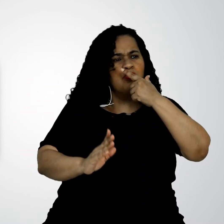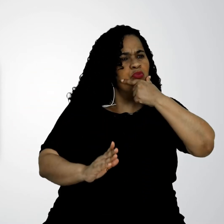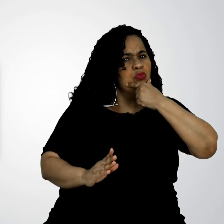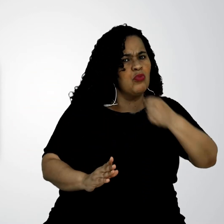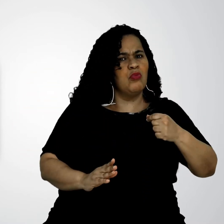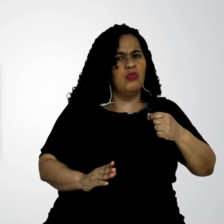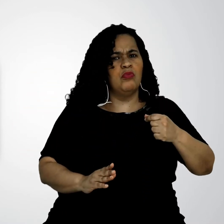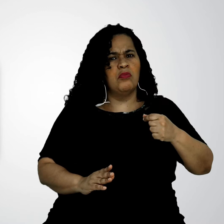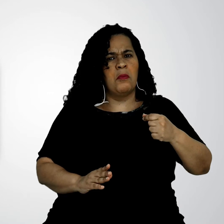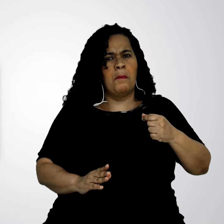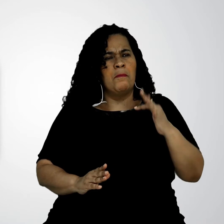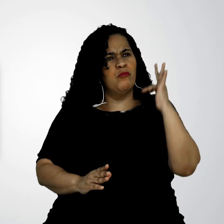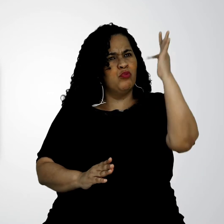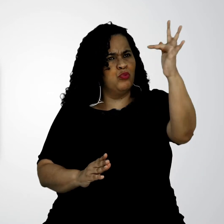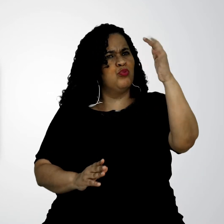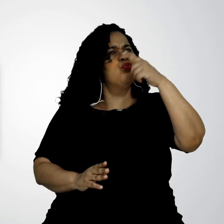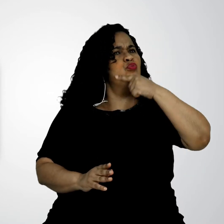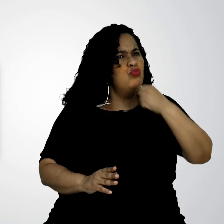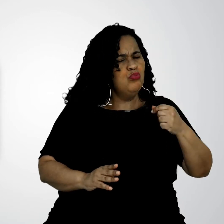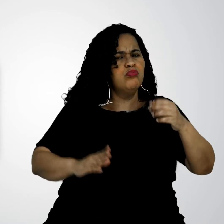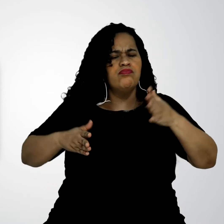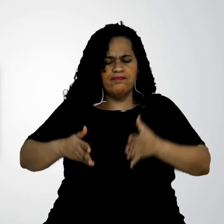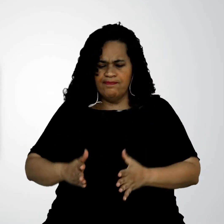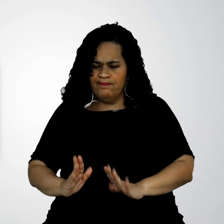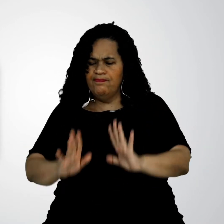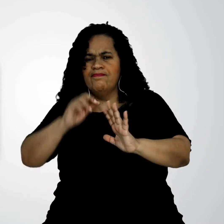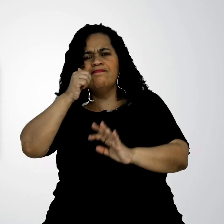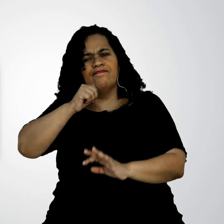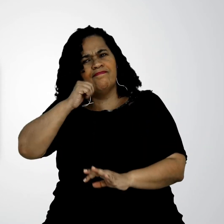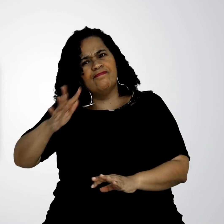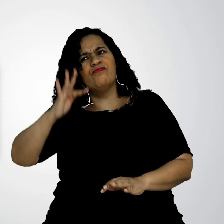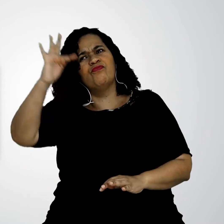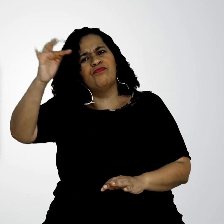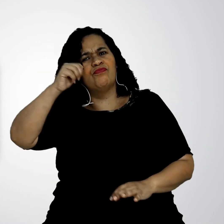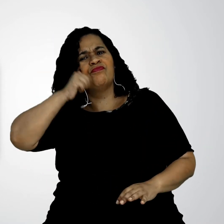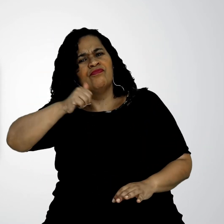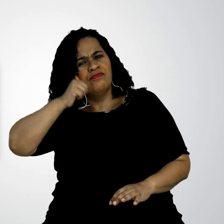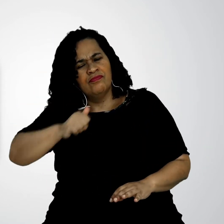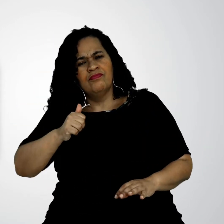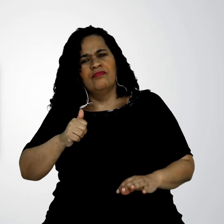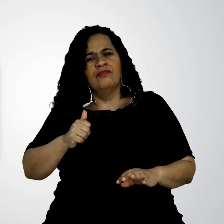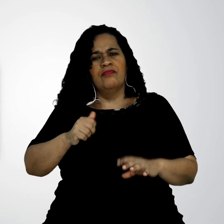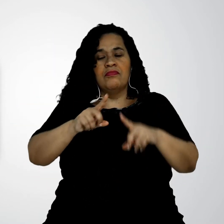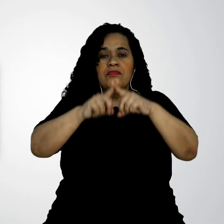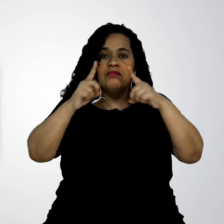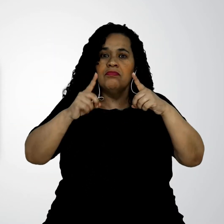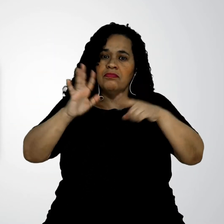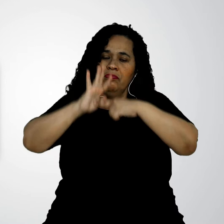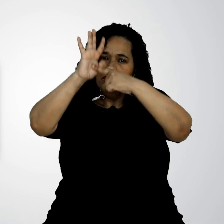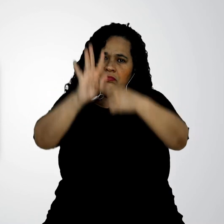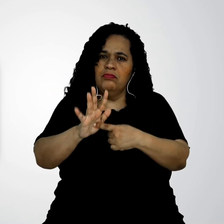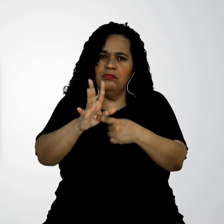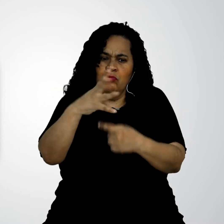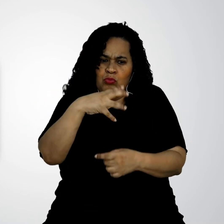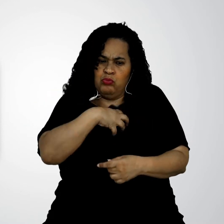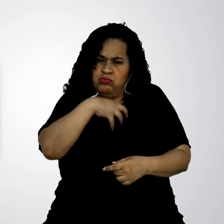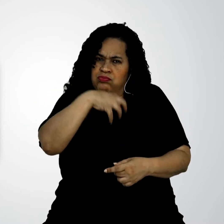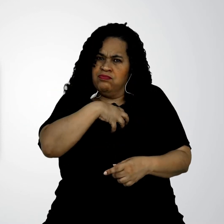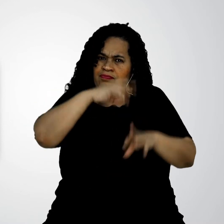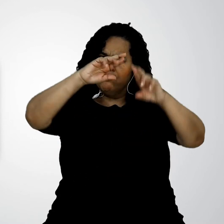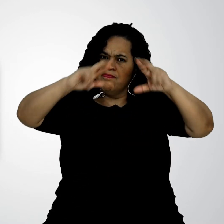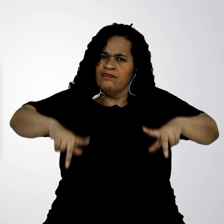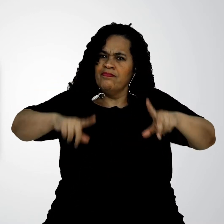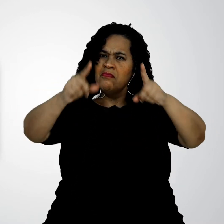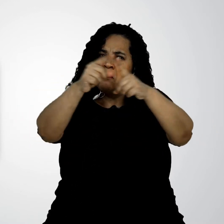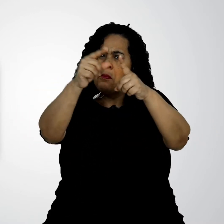né, e mulher para ser mulher. Não só a questão biológica, mas a questão do ser, do macho, da fêmea. Então, quem começa com esse